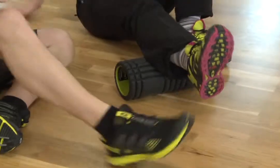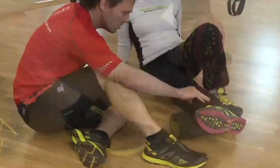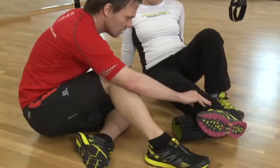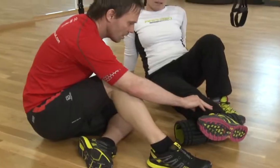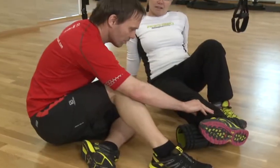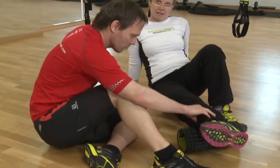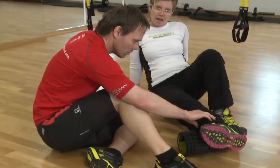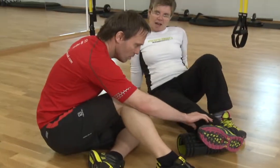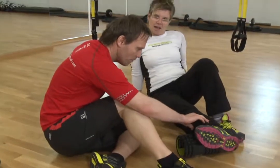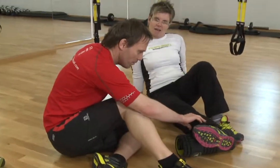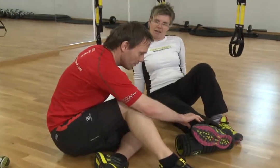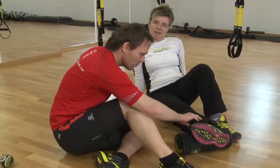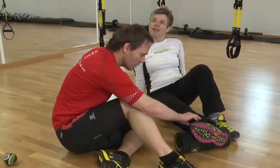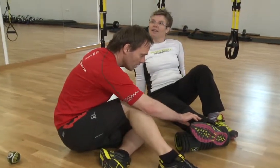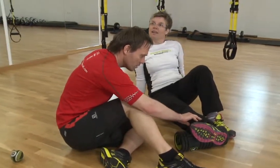Čisto kratko. Tako, ja.